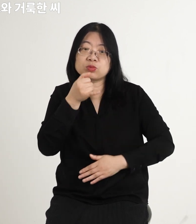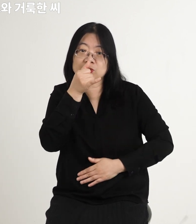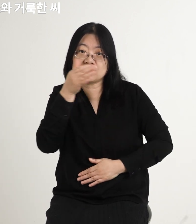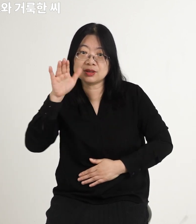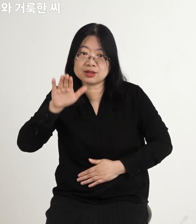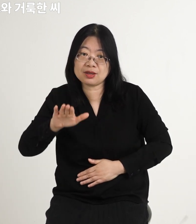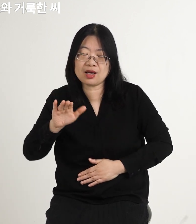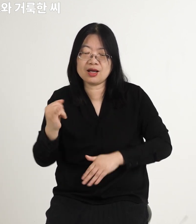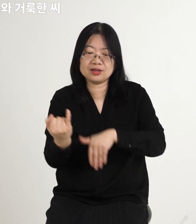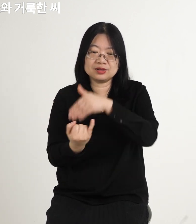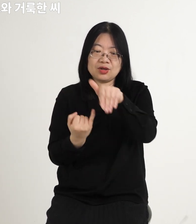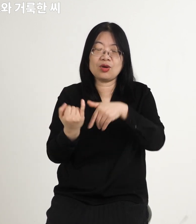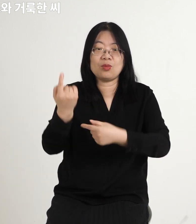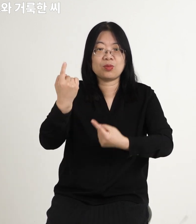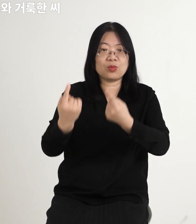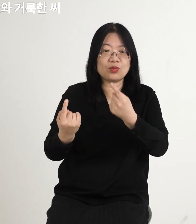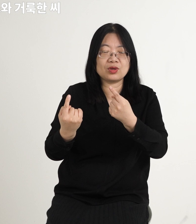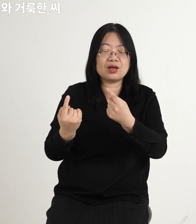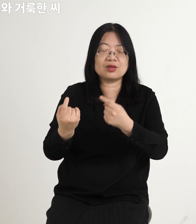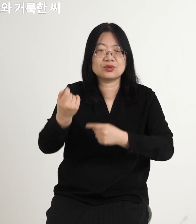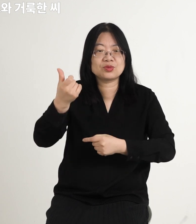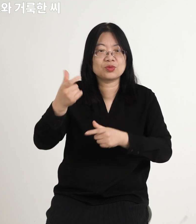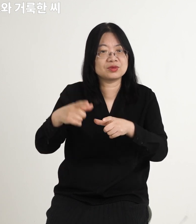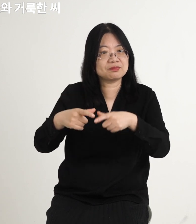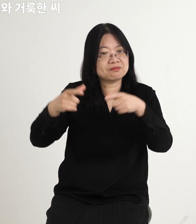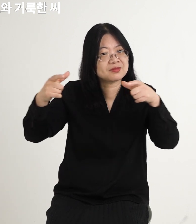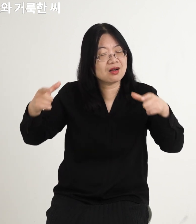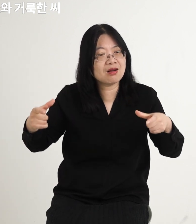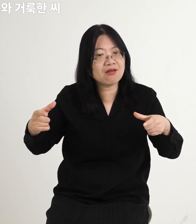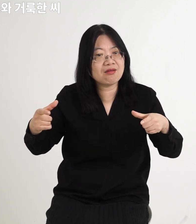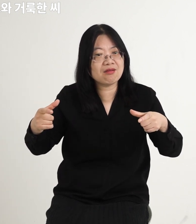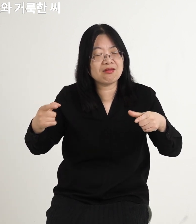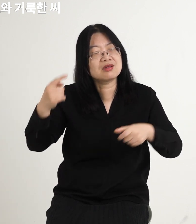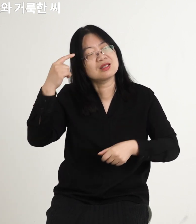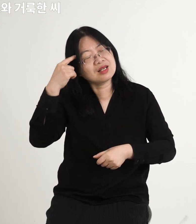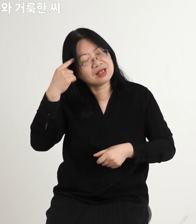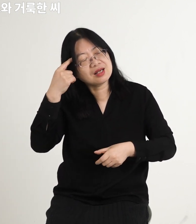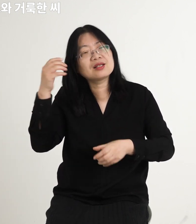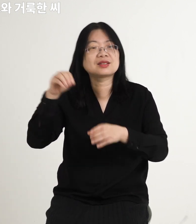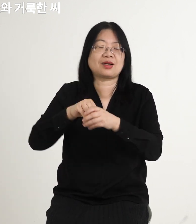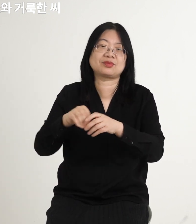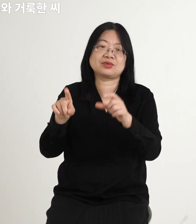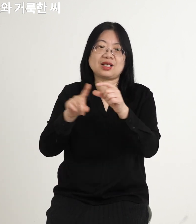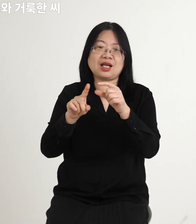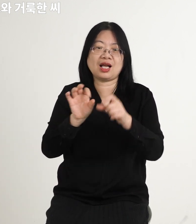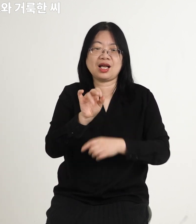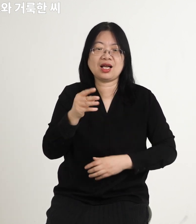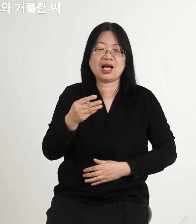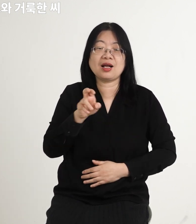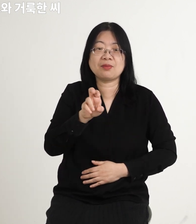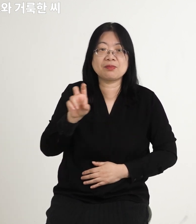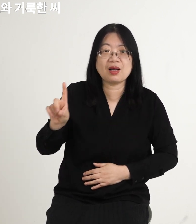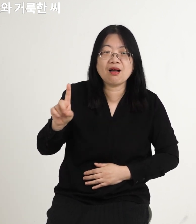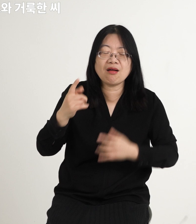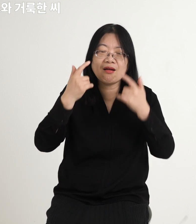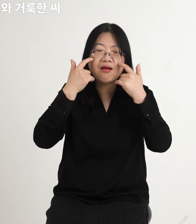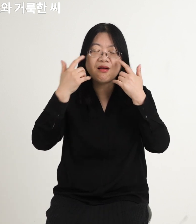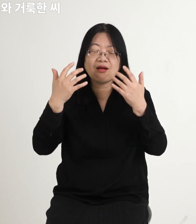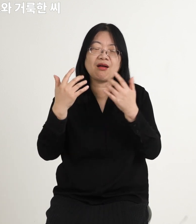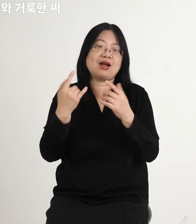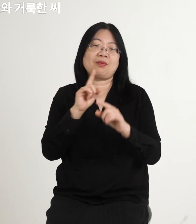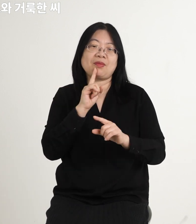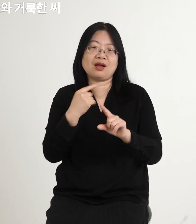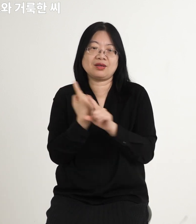있지만 처녀보다는 범위가 좀 큰 개념을 담은 단어예요. 알마. 그러니까 정확한